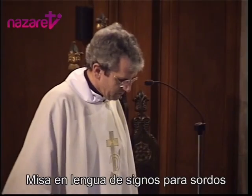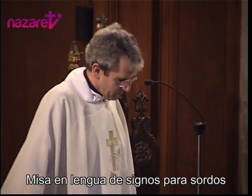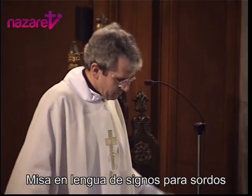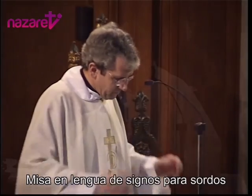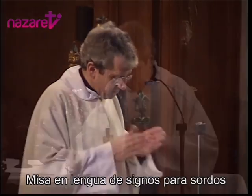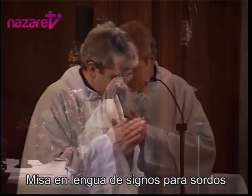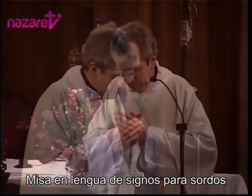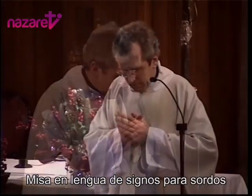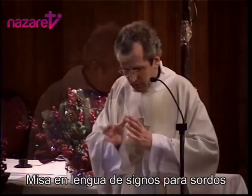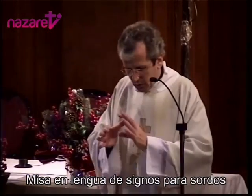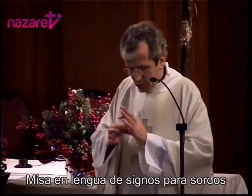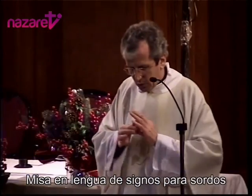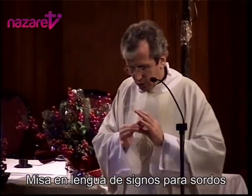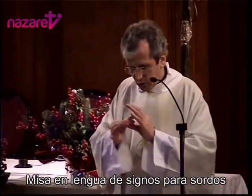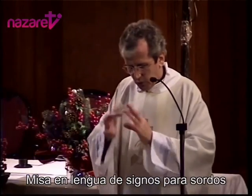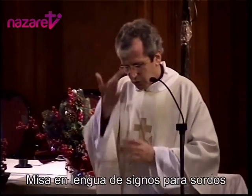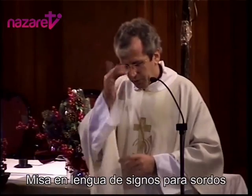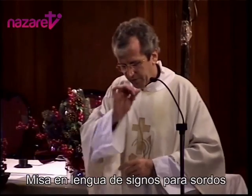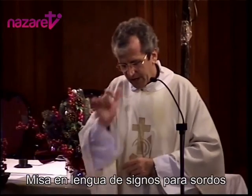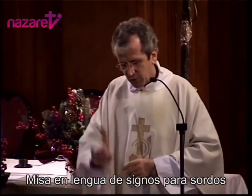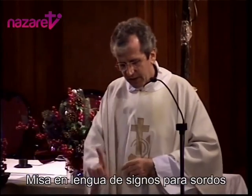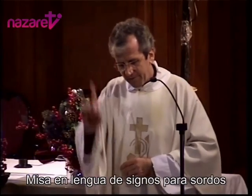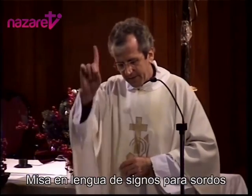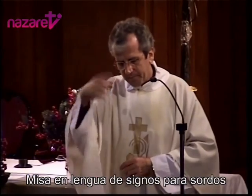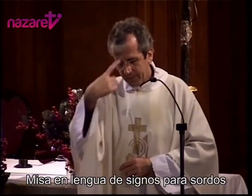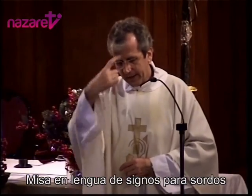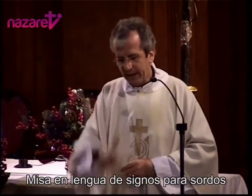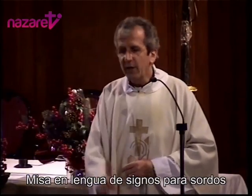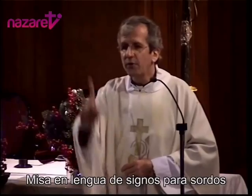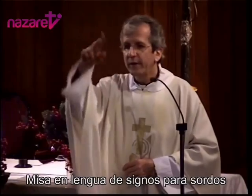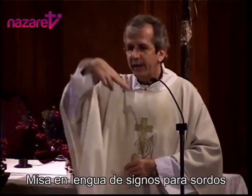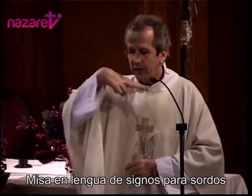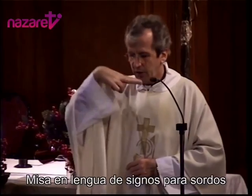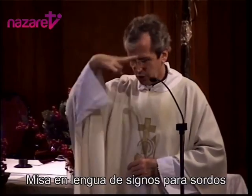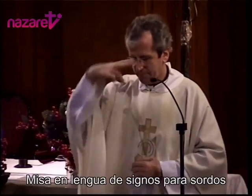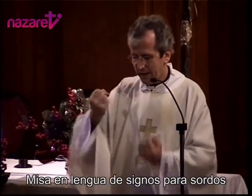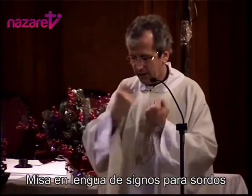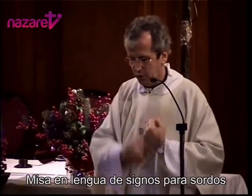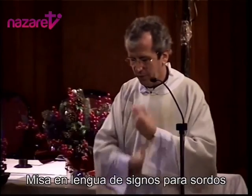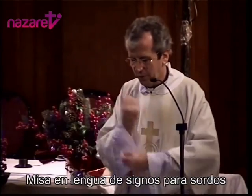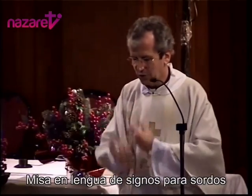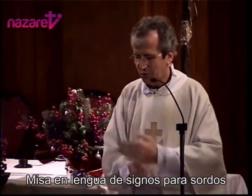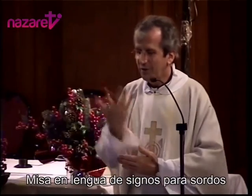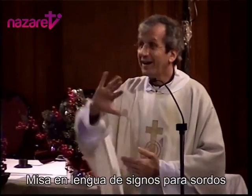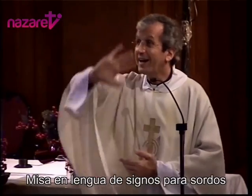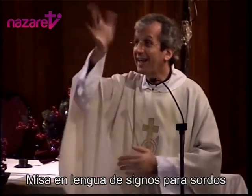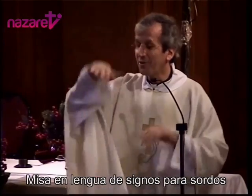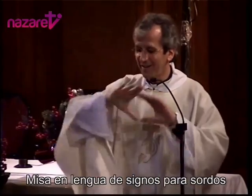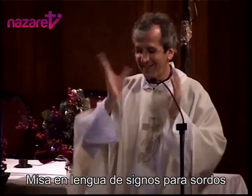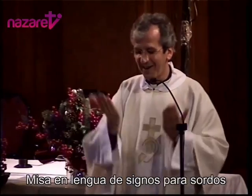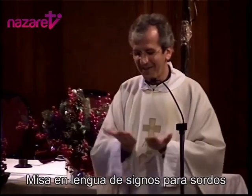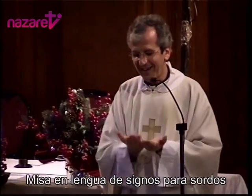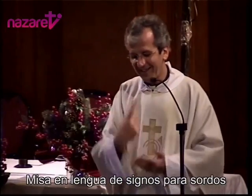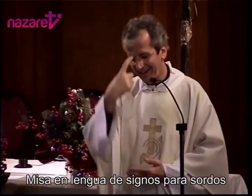Todos juntos profesamos la fe. Creo en Dios Padre Todopoderoso, Creador